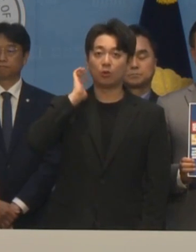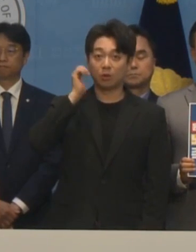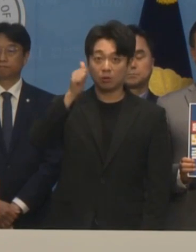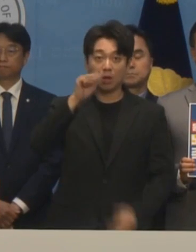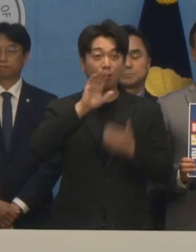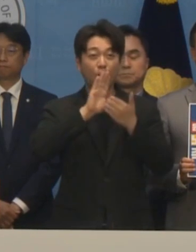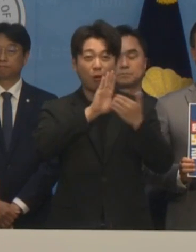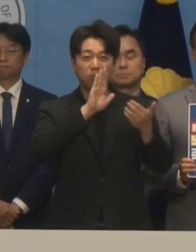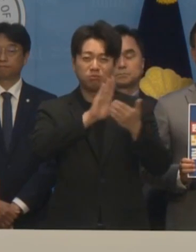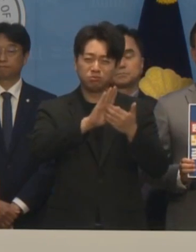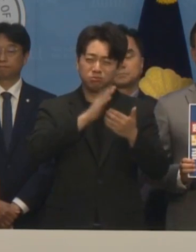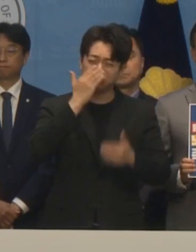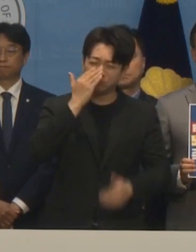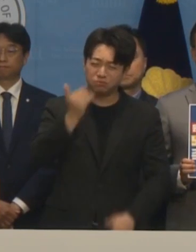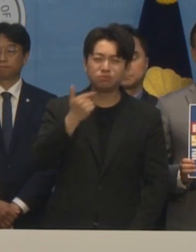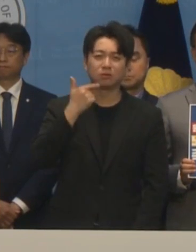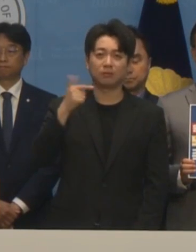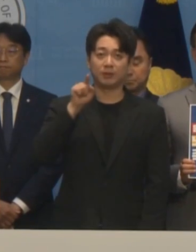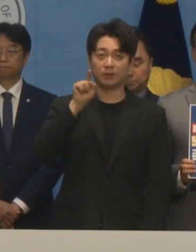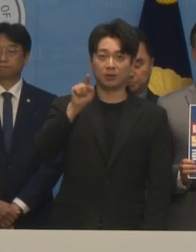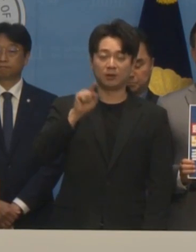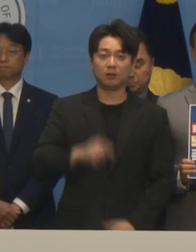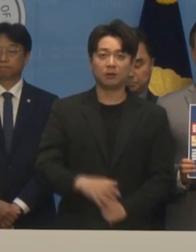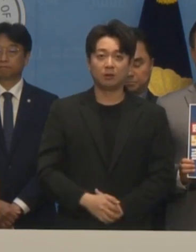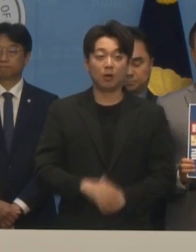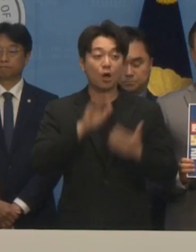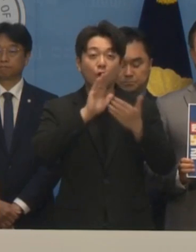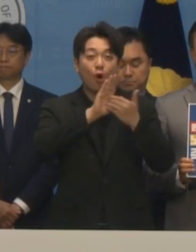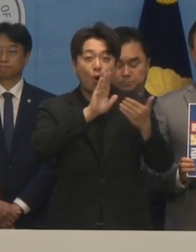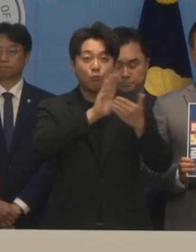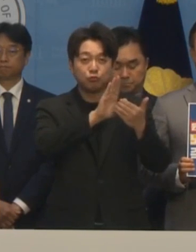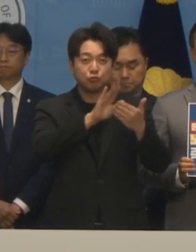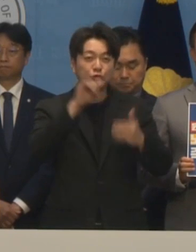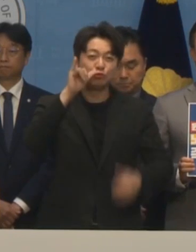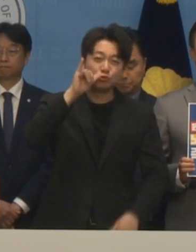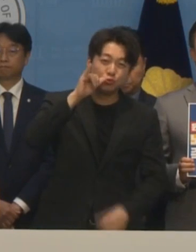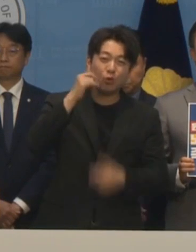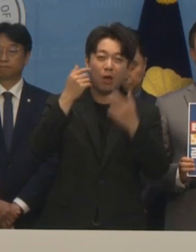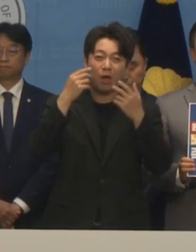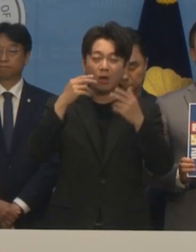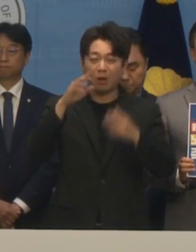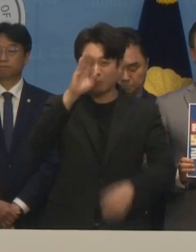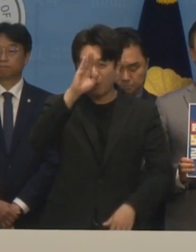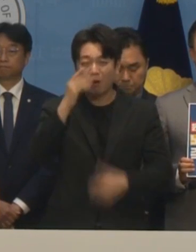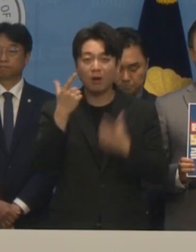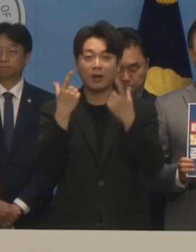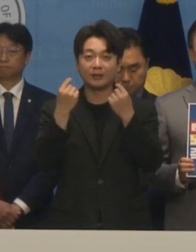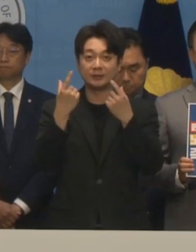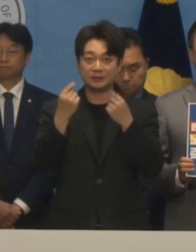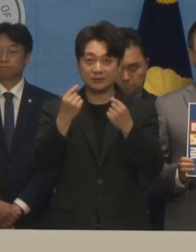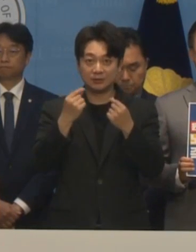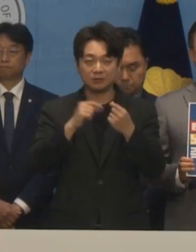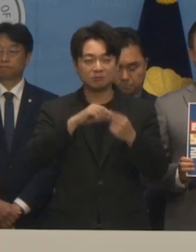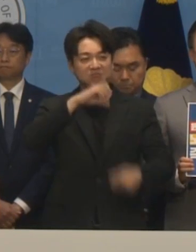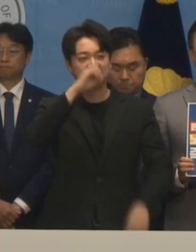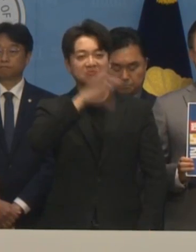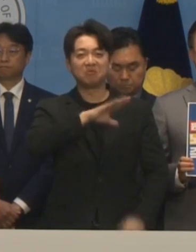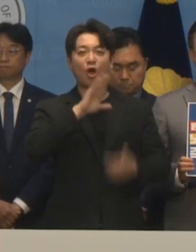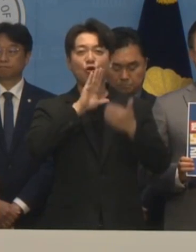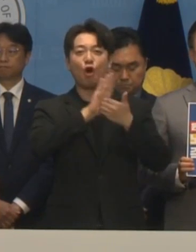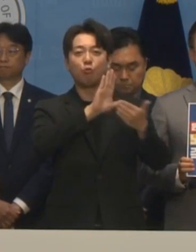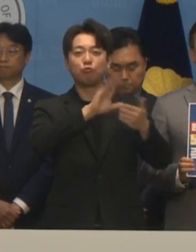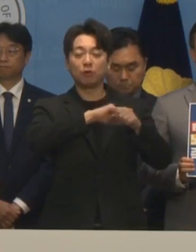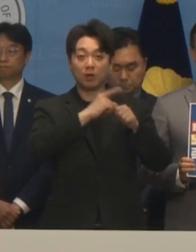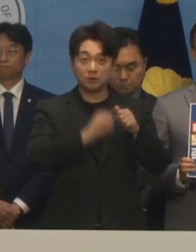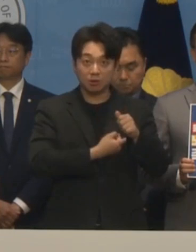정말 지긋지긋합니다. 거부권 중독에 걸린 것처럼 거부권 통치로 입법부를